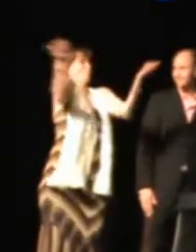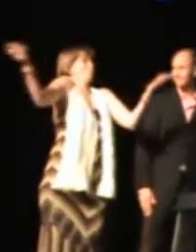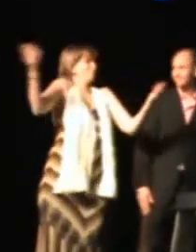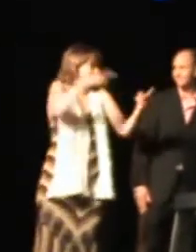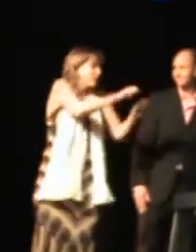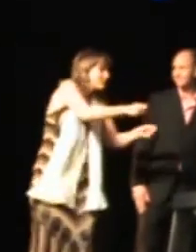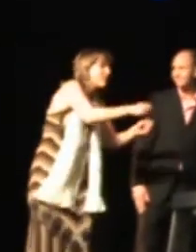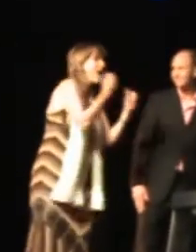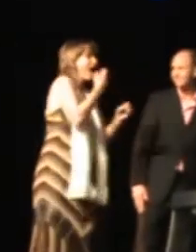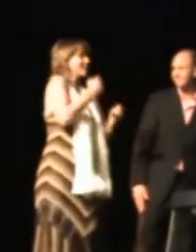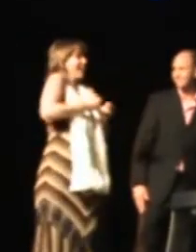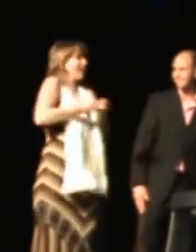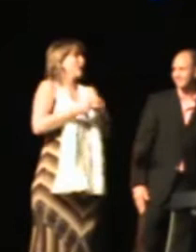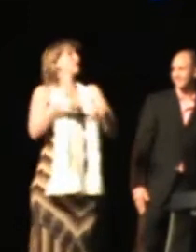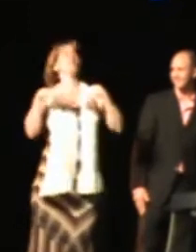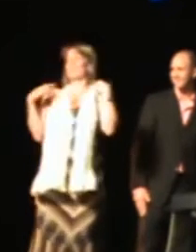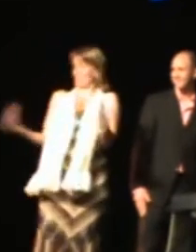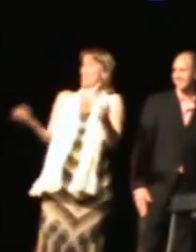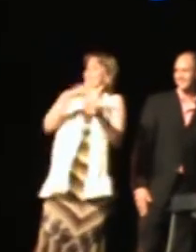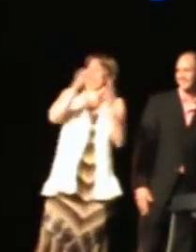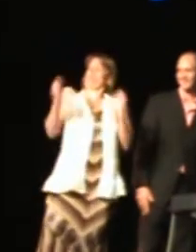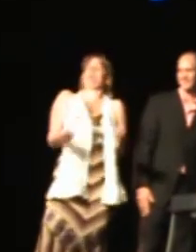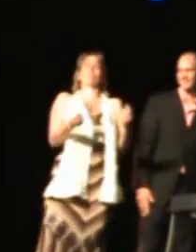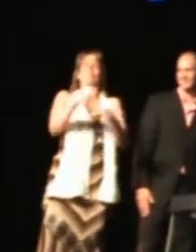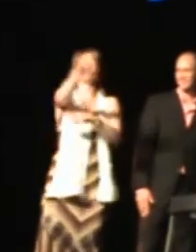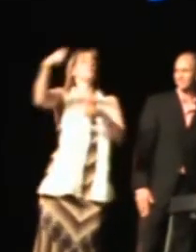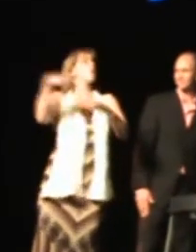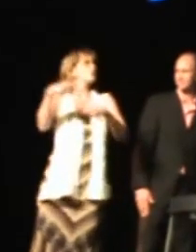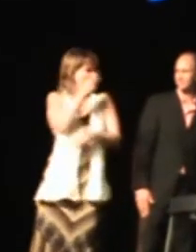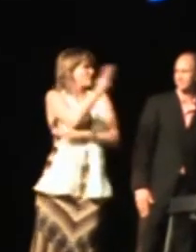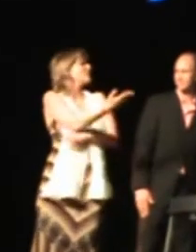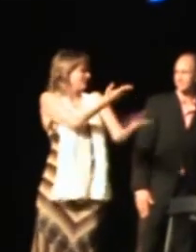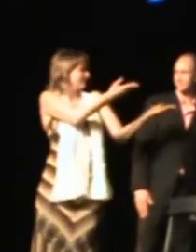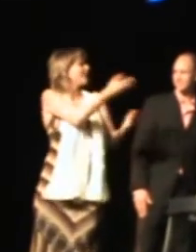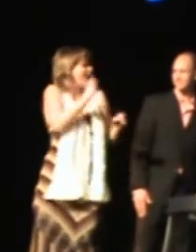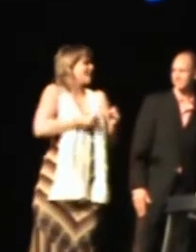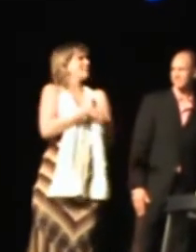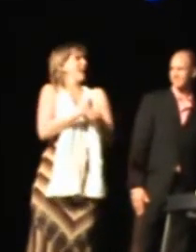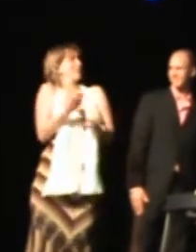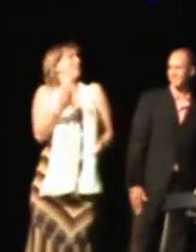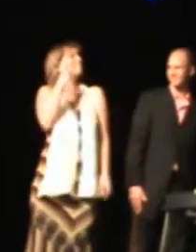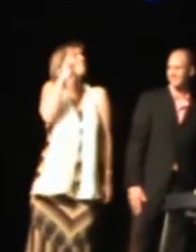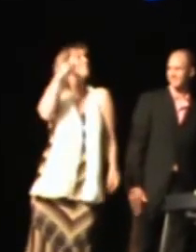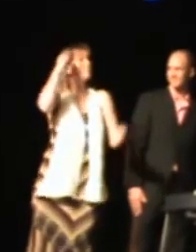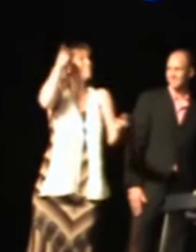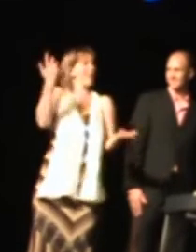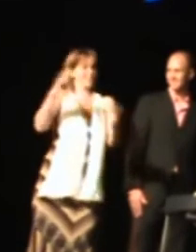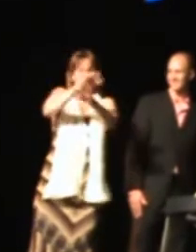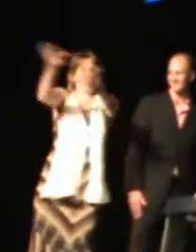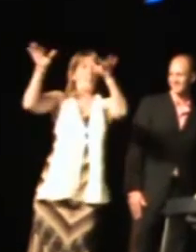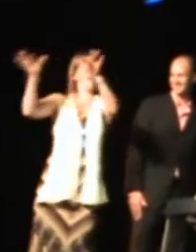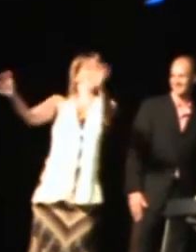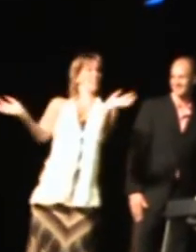Ja, dat weet je niet. bedoel, eerst moeten ze gewoon hard werken. En dat laten zien. dan is het omhoog. dan stonden ze voor jullie dames in de zaal. Eerst laten zien